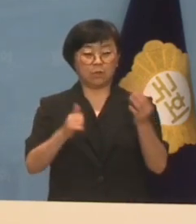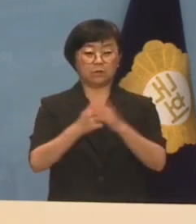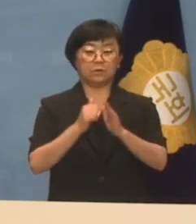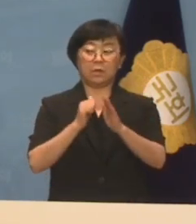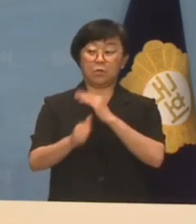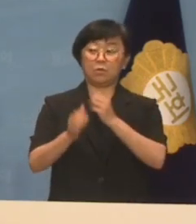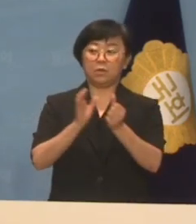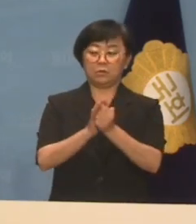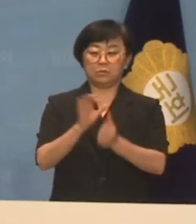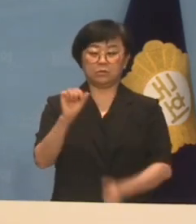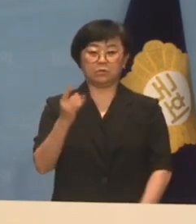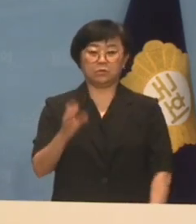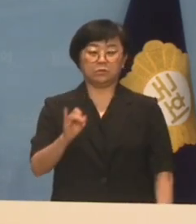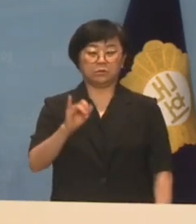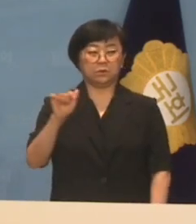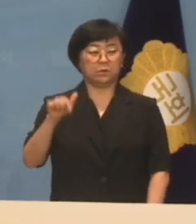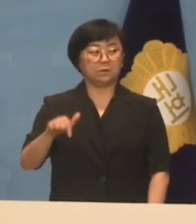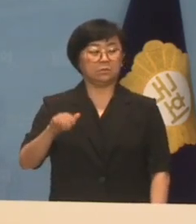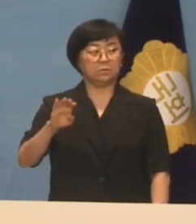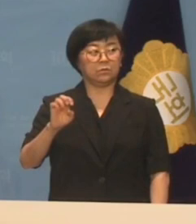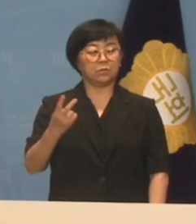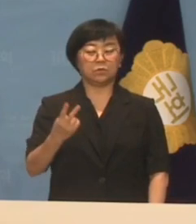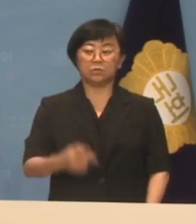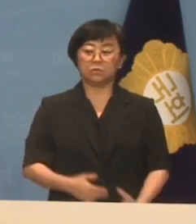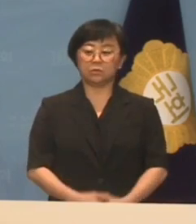대표를 맡고 있는 홍익표 의원입니다.